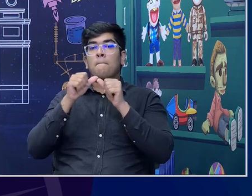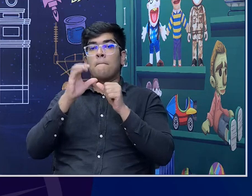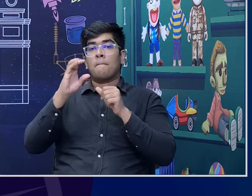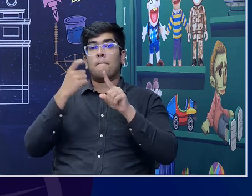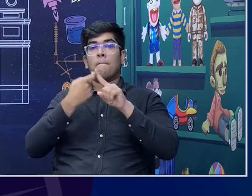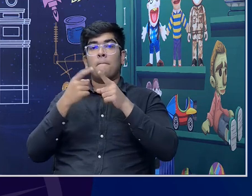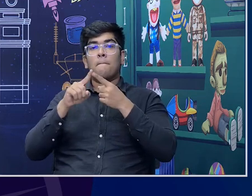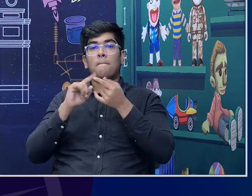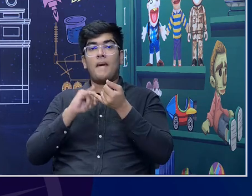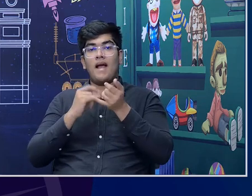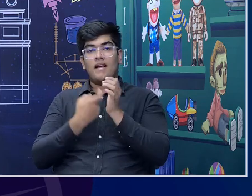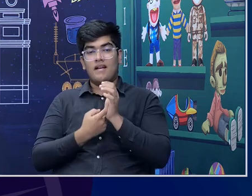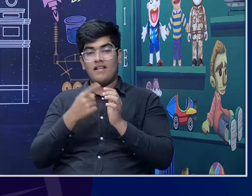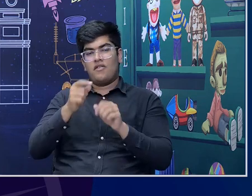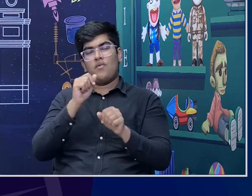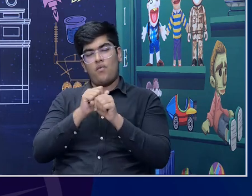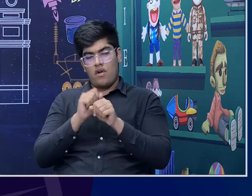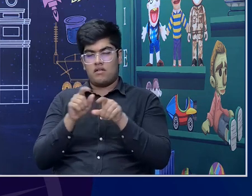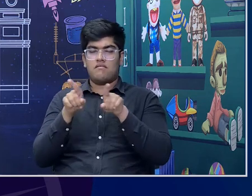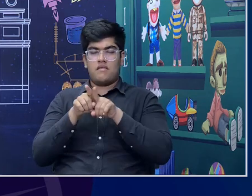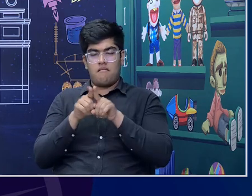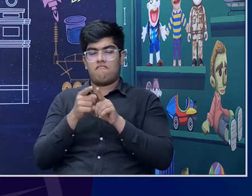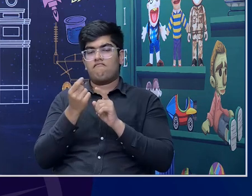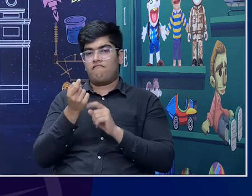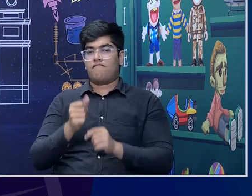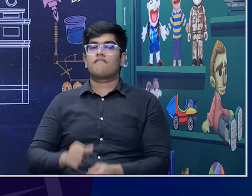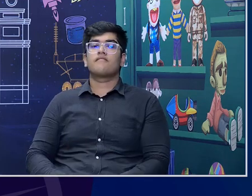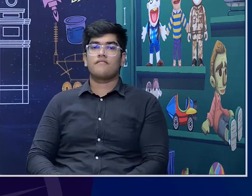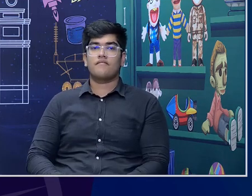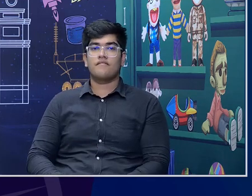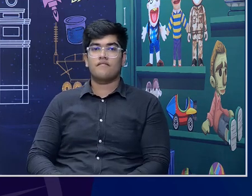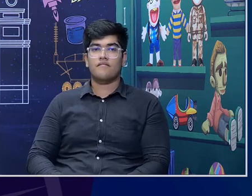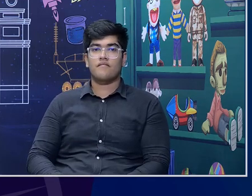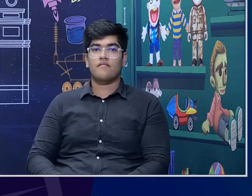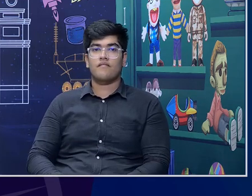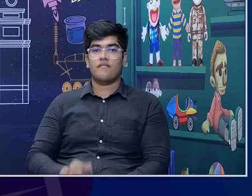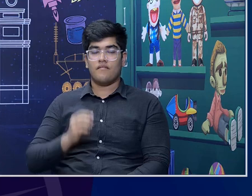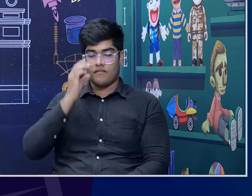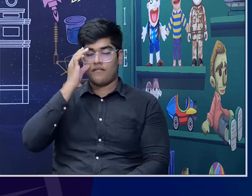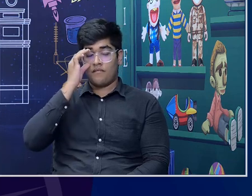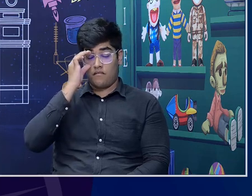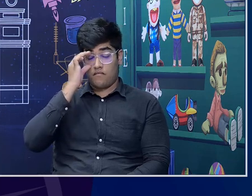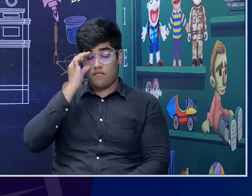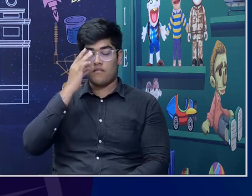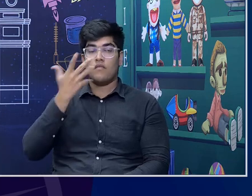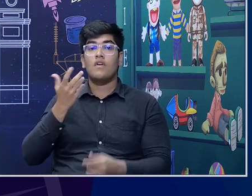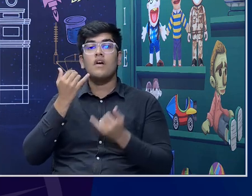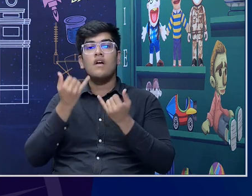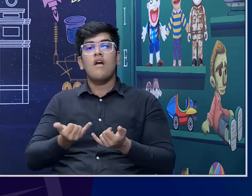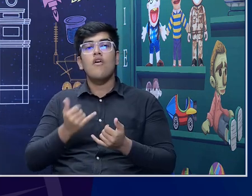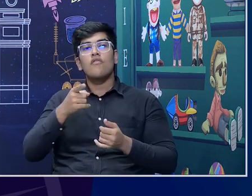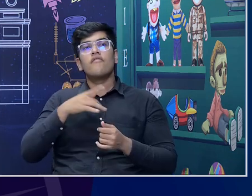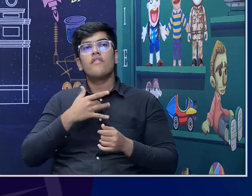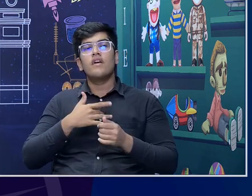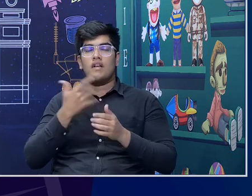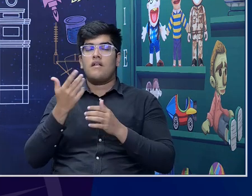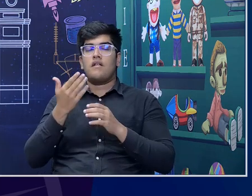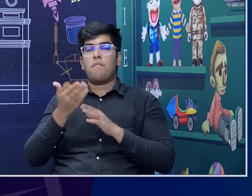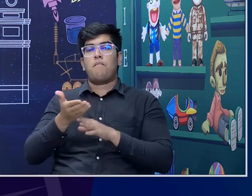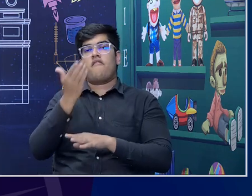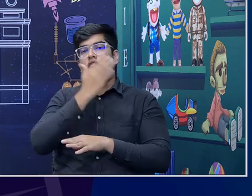करने के लिए LIKE मैं। पहले तो